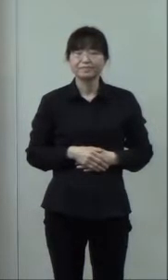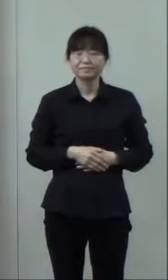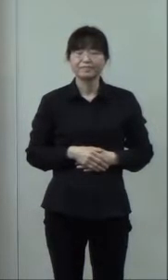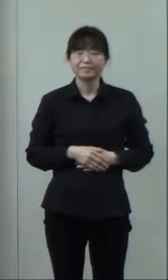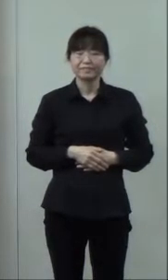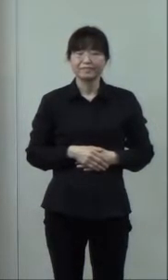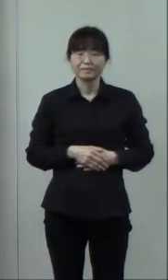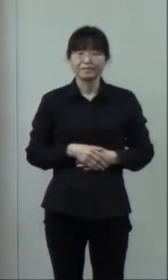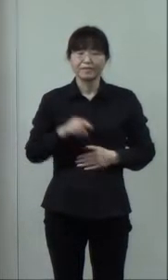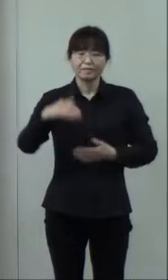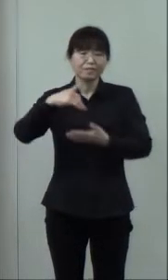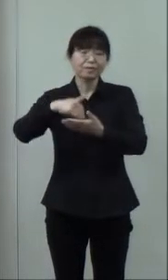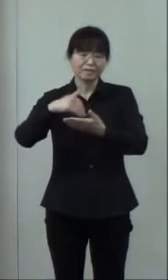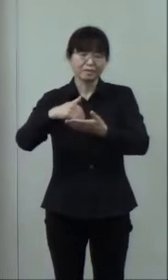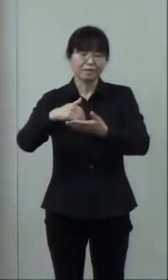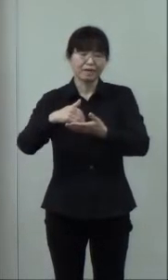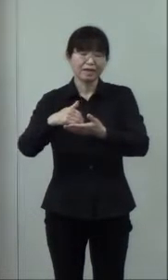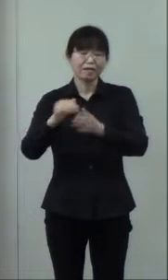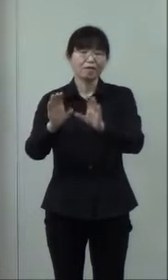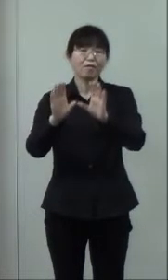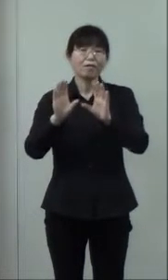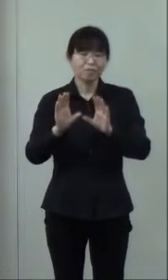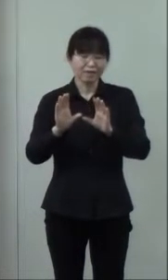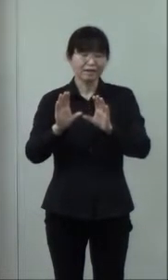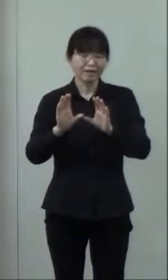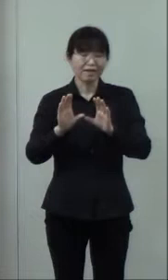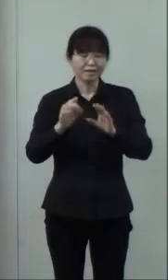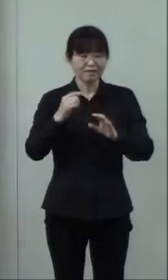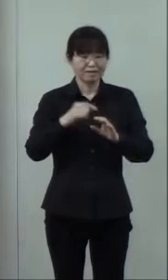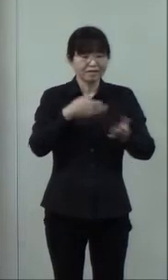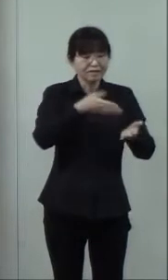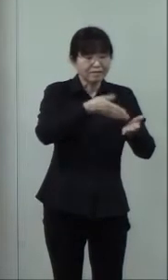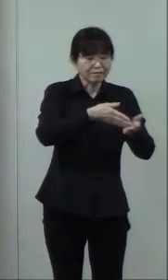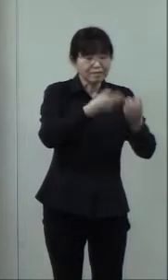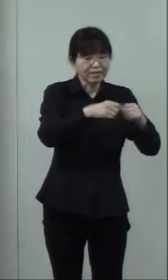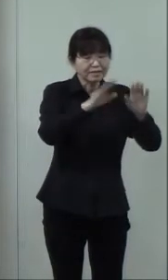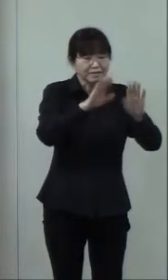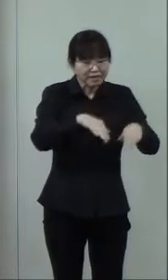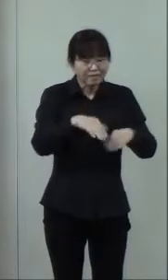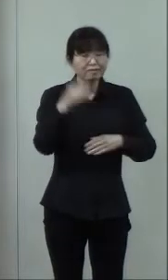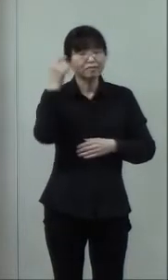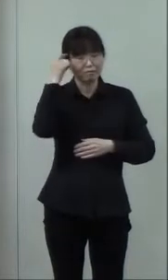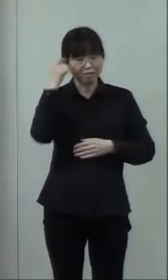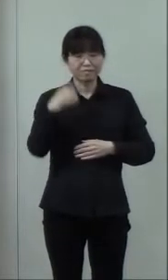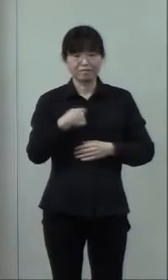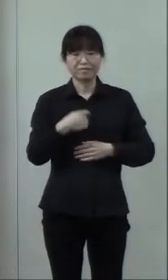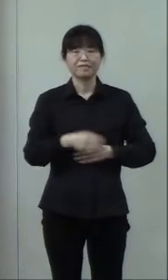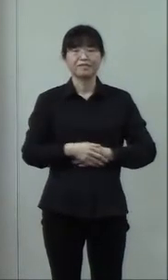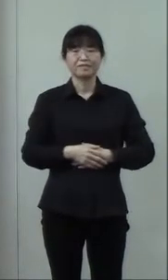そういうことを通してですね、説明をしてきたというふうに思っておるところであります。